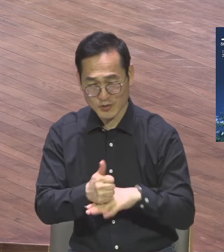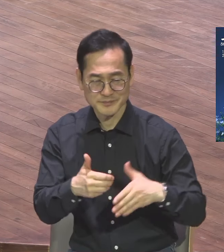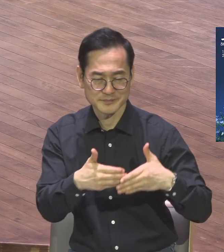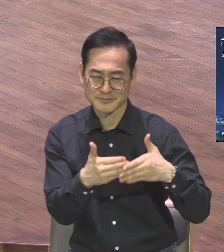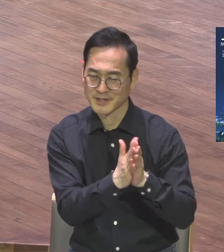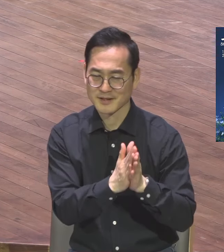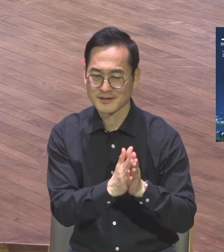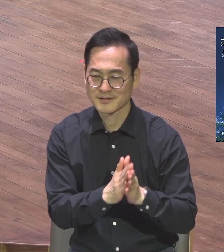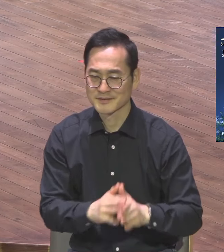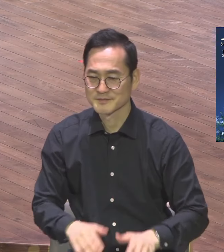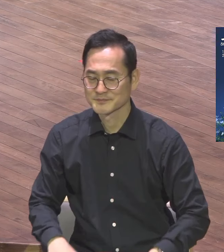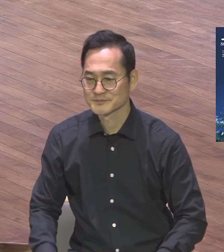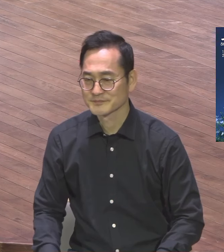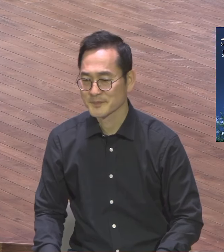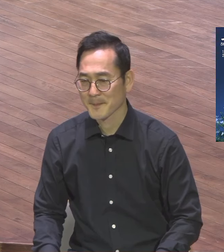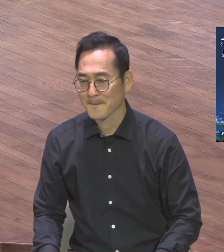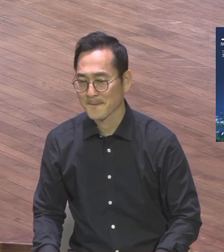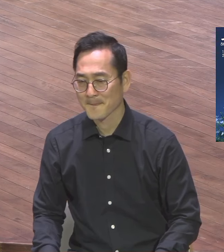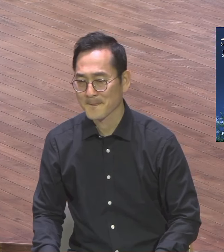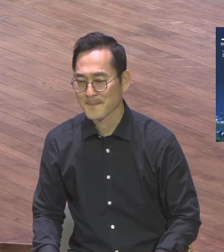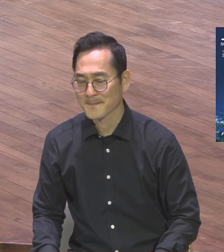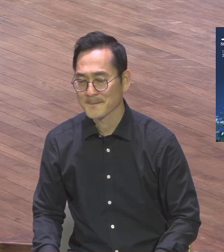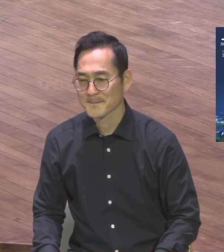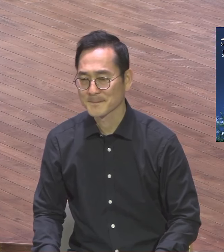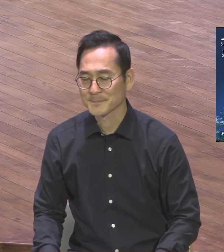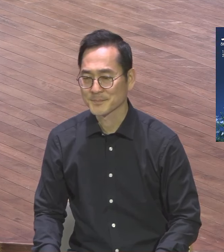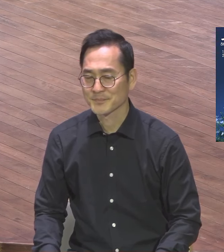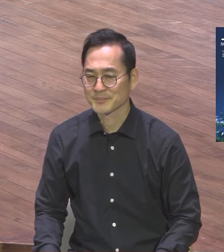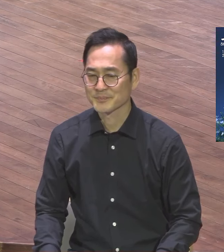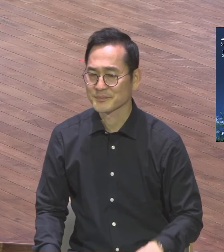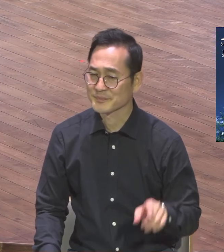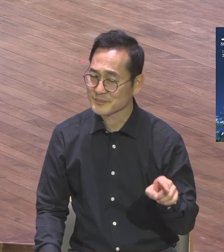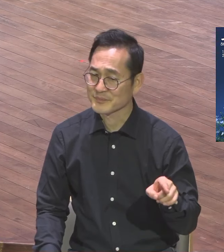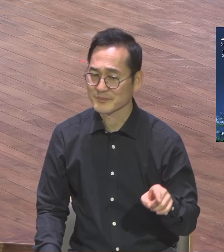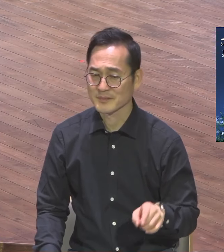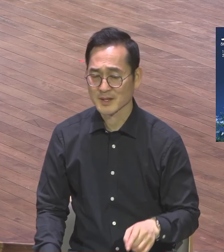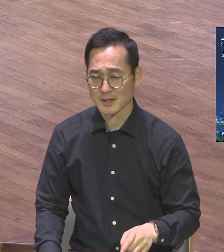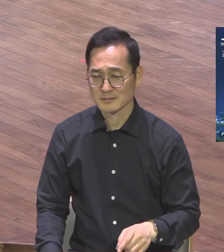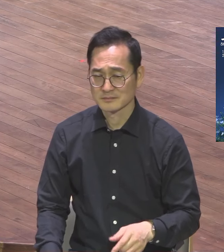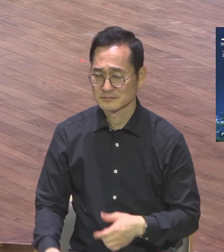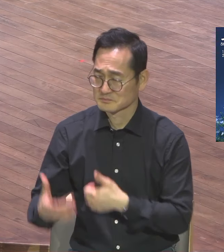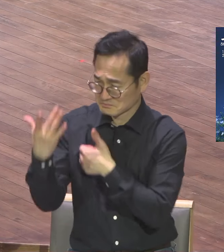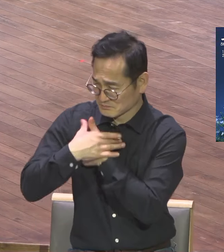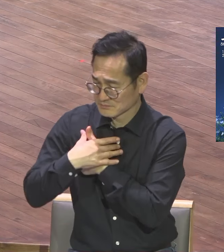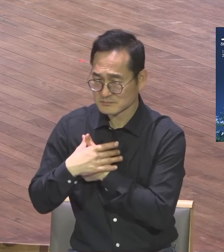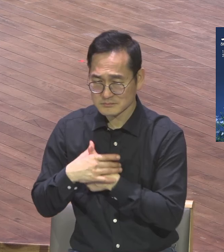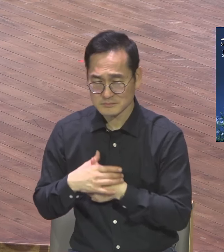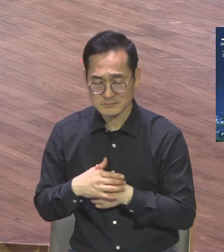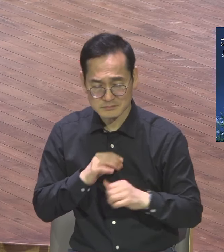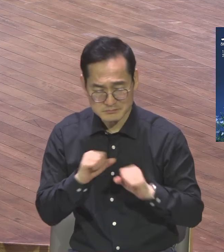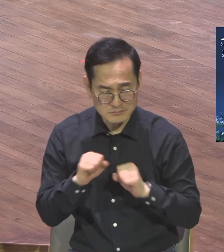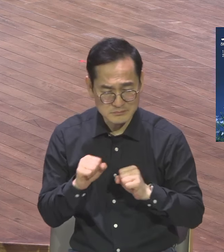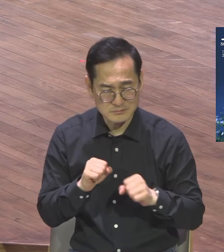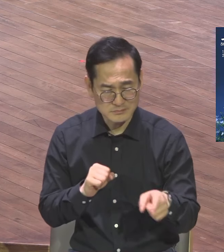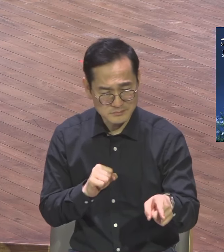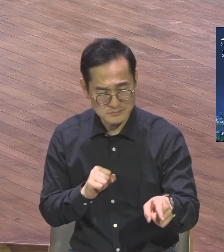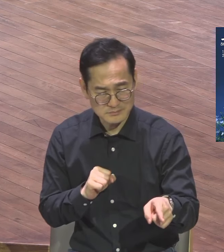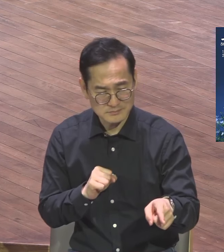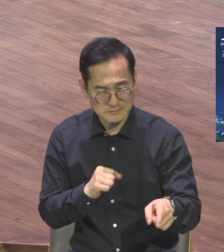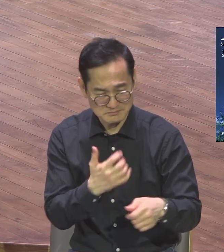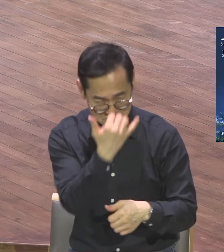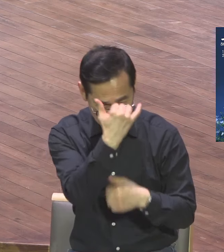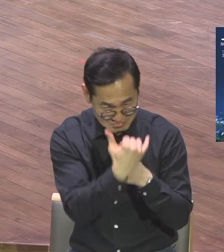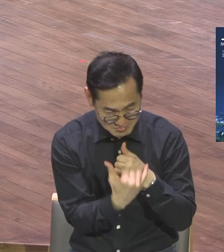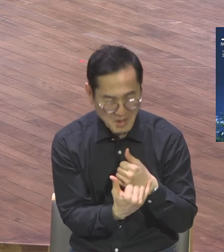다 남겨놨단 말이에요. 그래서 그런 부분들에 대해서 여러분 사역자들이 사역하면서 내 마음에 들고 내 식사